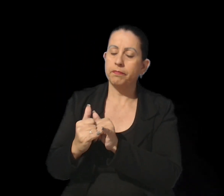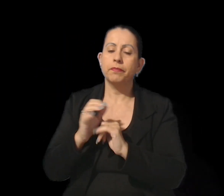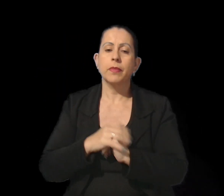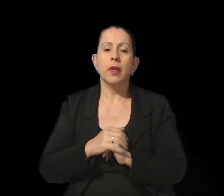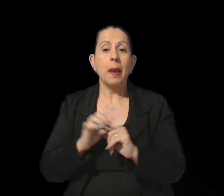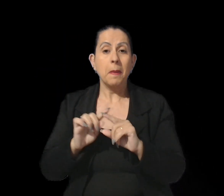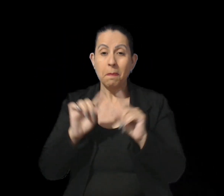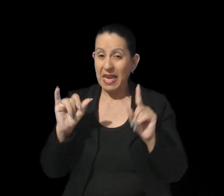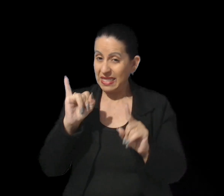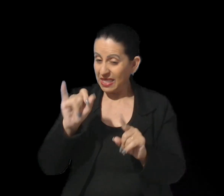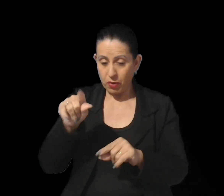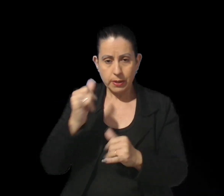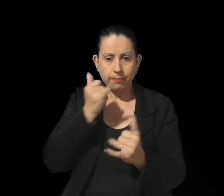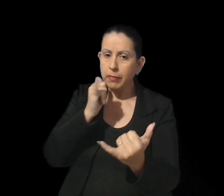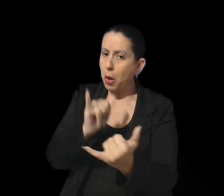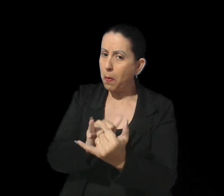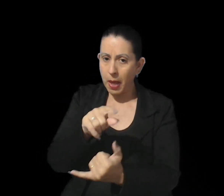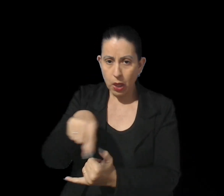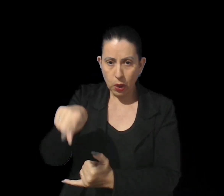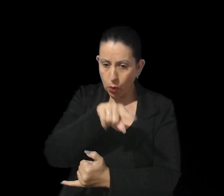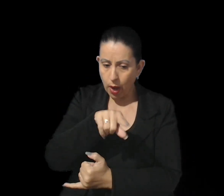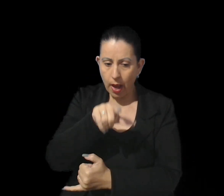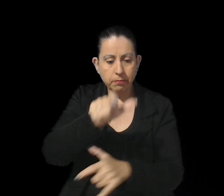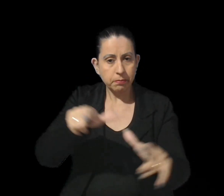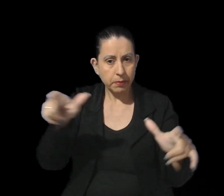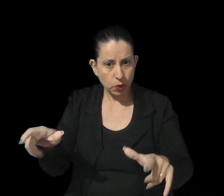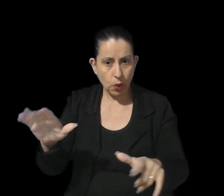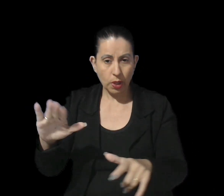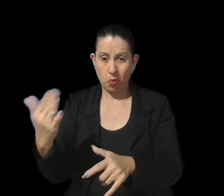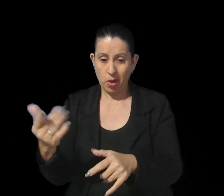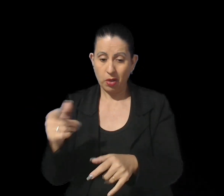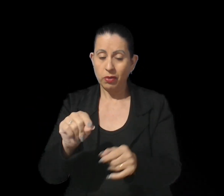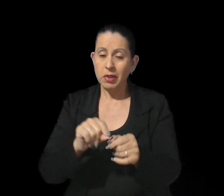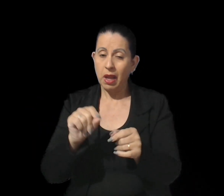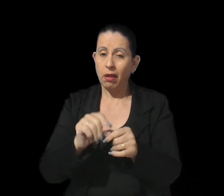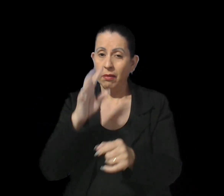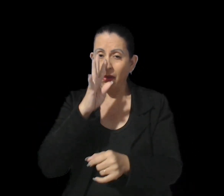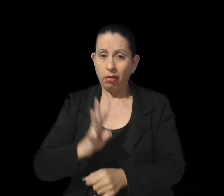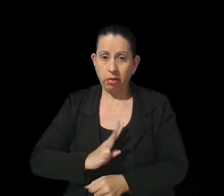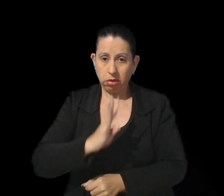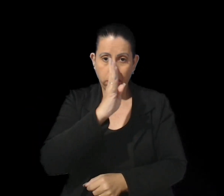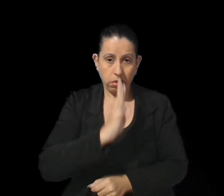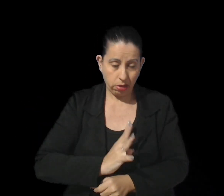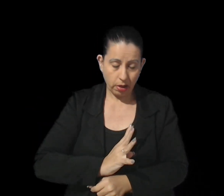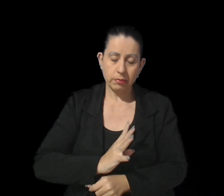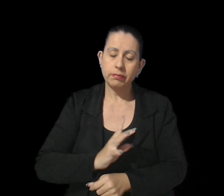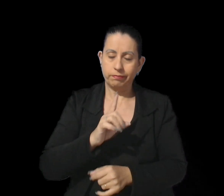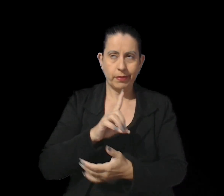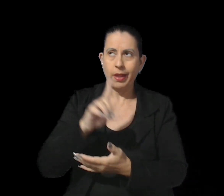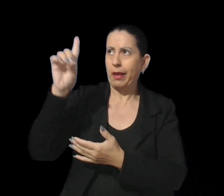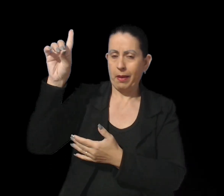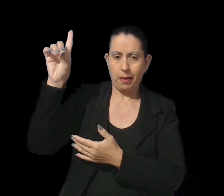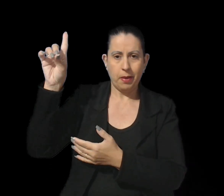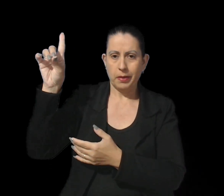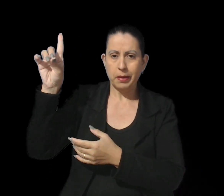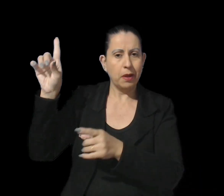não perdoardes aos homens quando vos tenham ofendido, vosso Pai Celestial também não